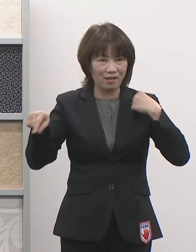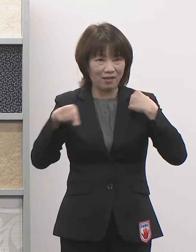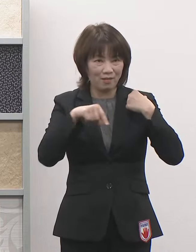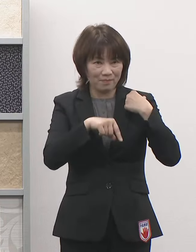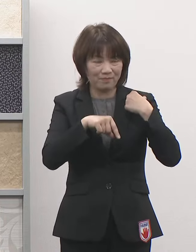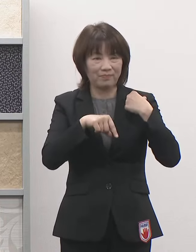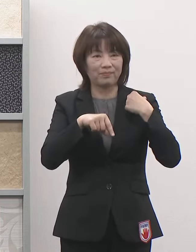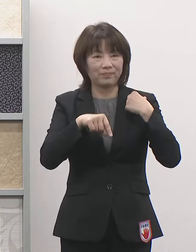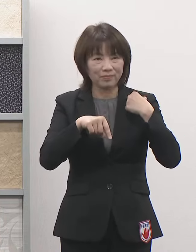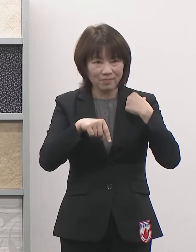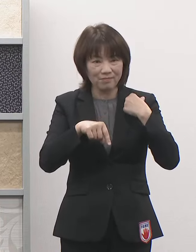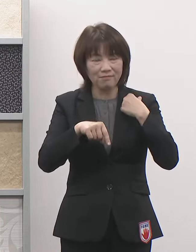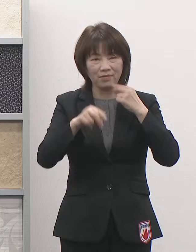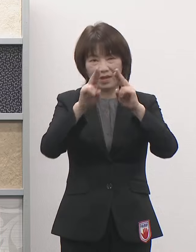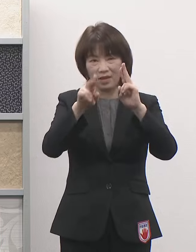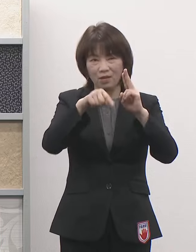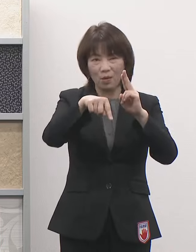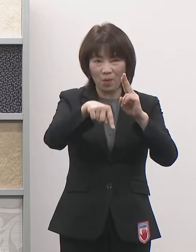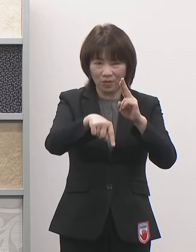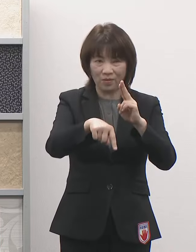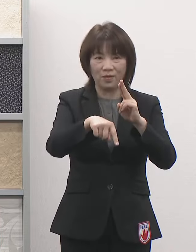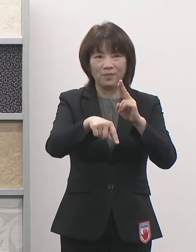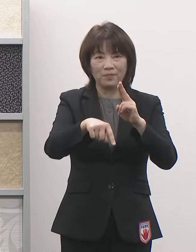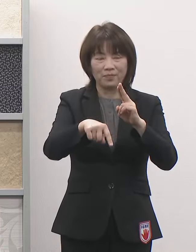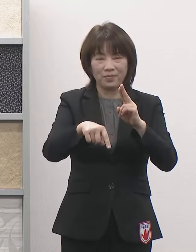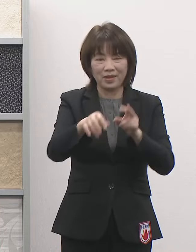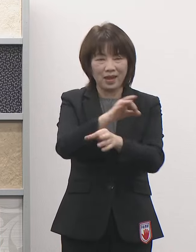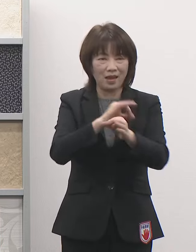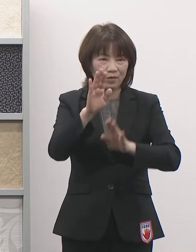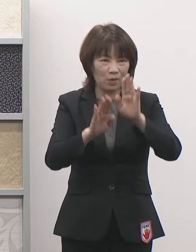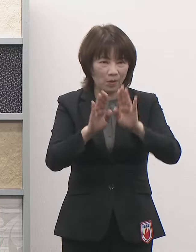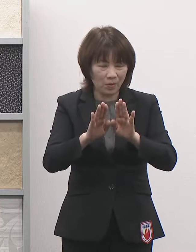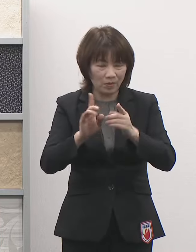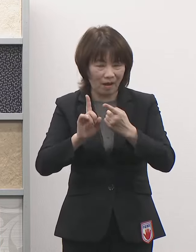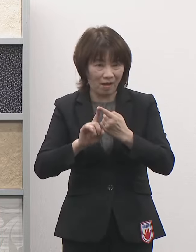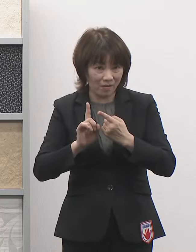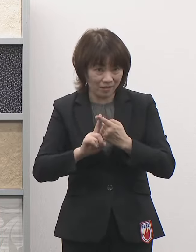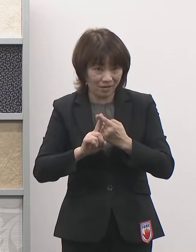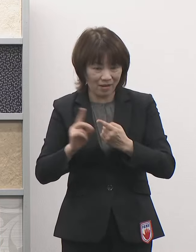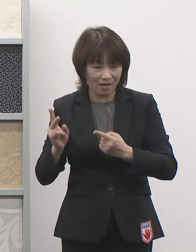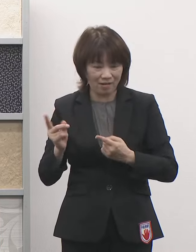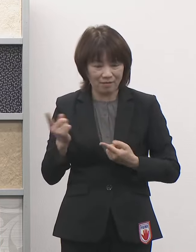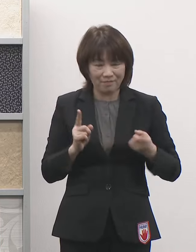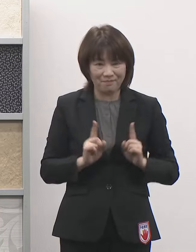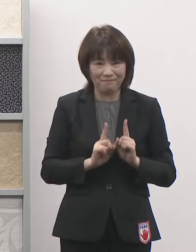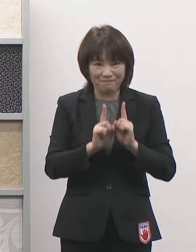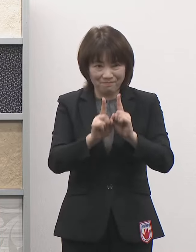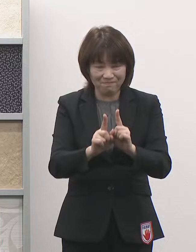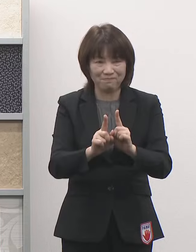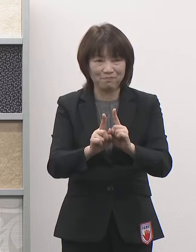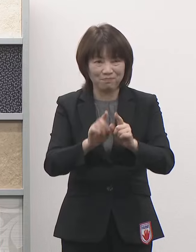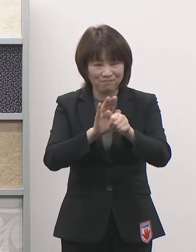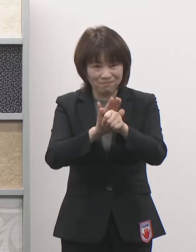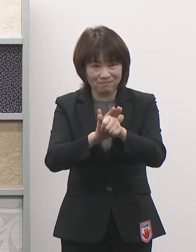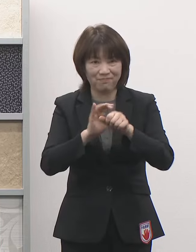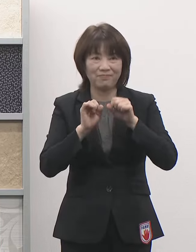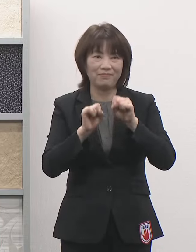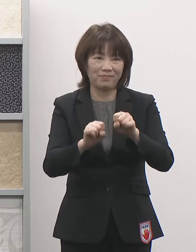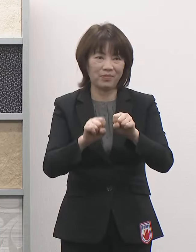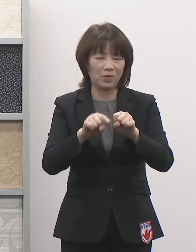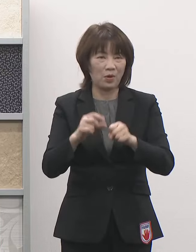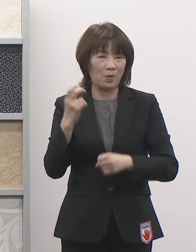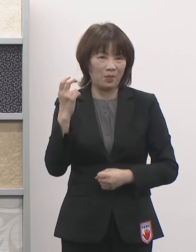ことでスキルを持った学生さんがその取り組みをしていくと、こういうことをですねしっ